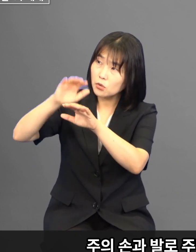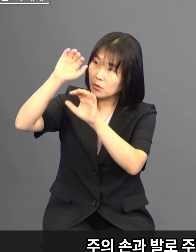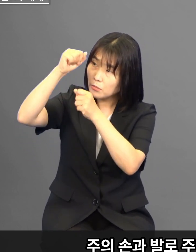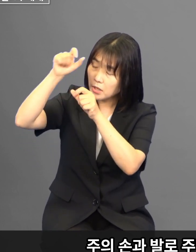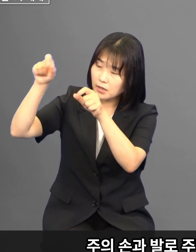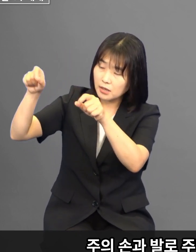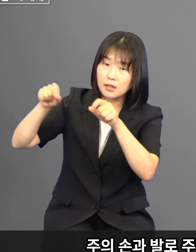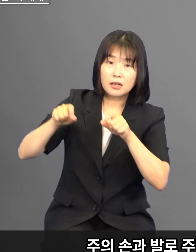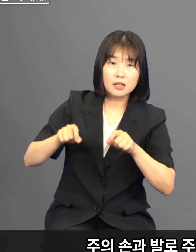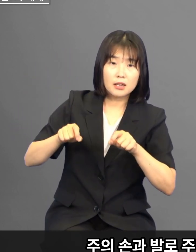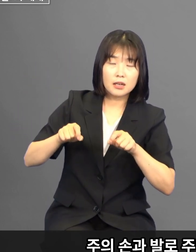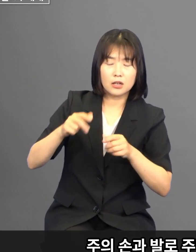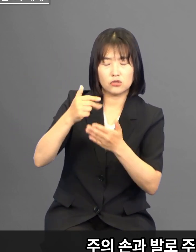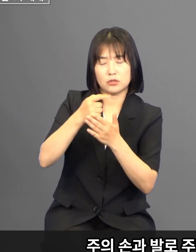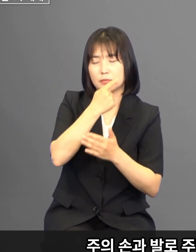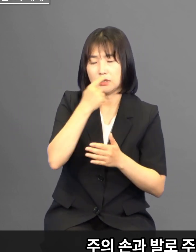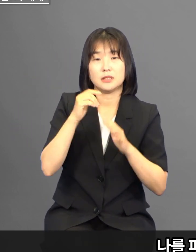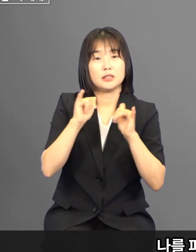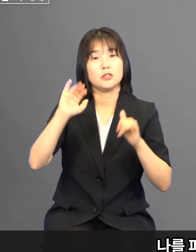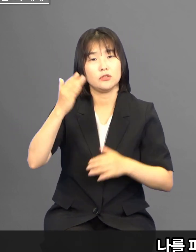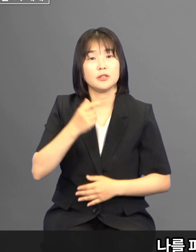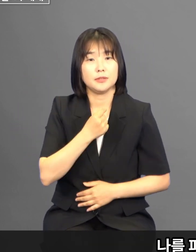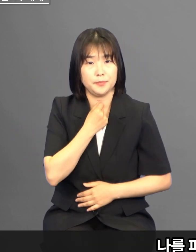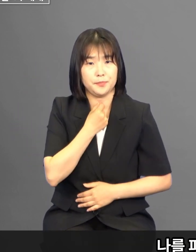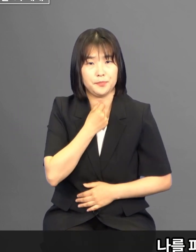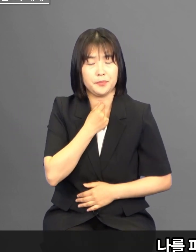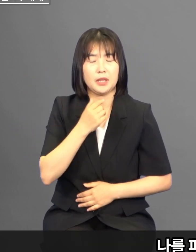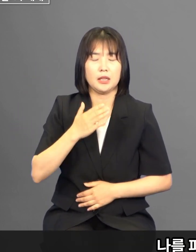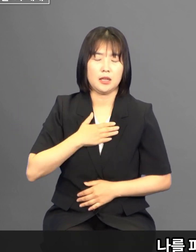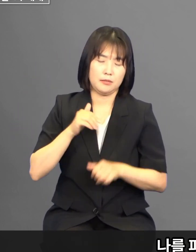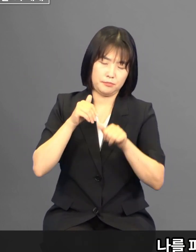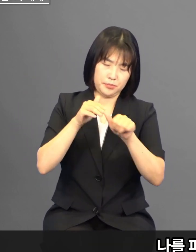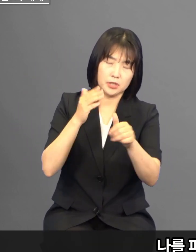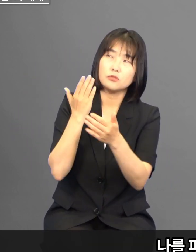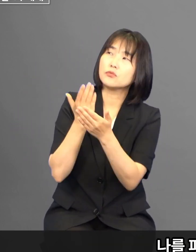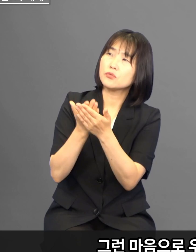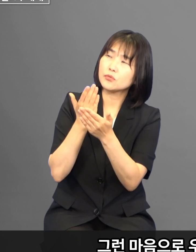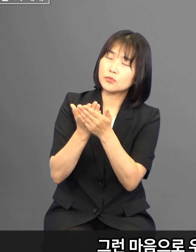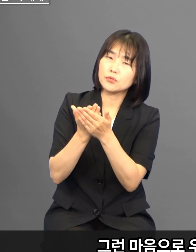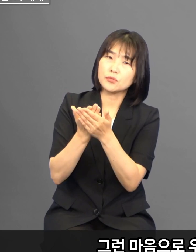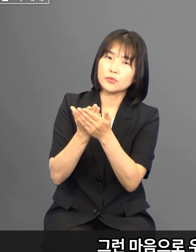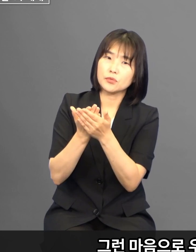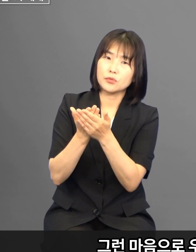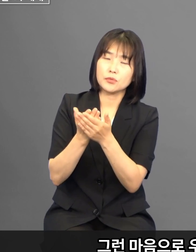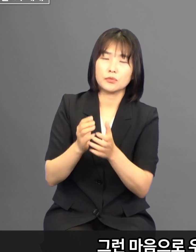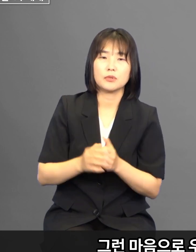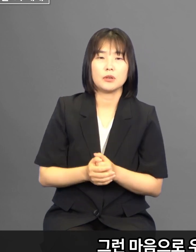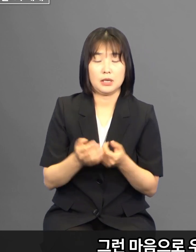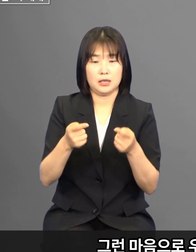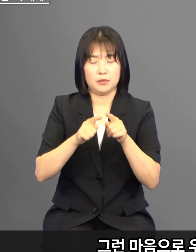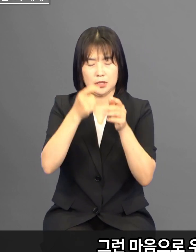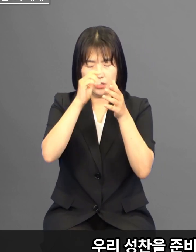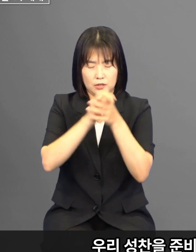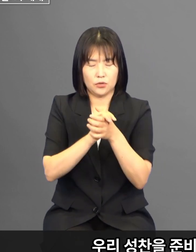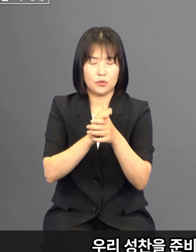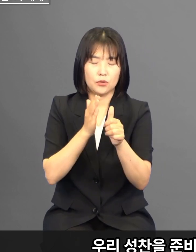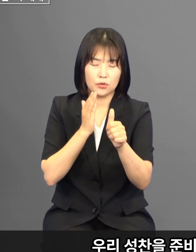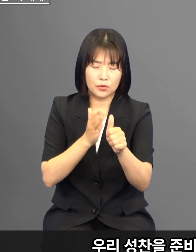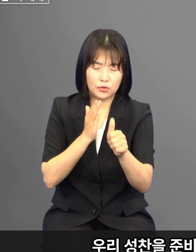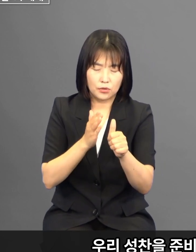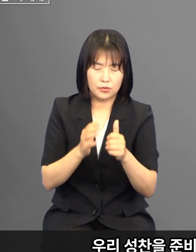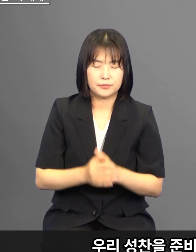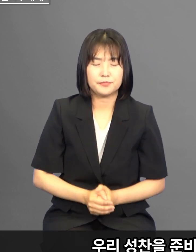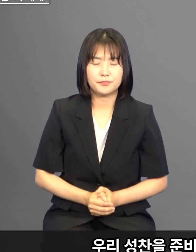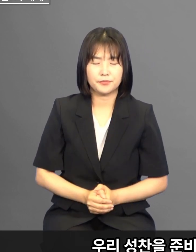발로 주님의 증인이 되기를 원합니다. 나를 파송하여 주십시오. 그런 마음으로 우리 통성으로 기도하시면서 우리